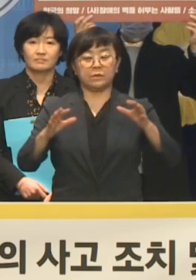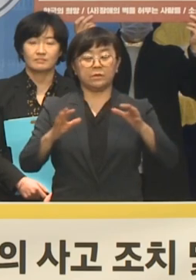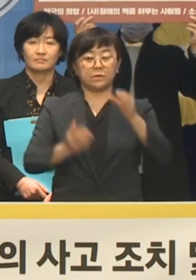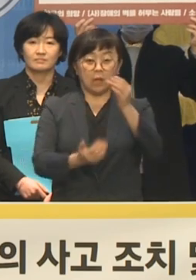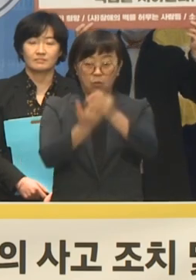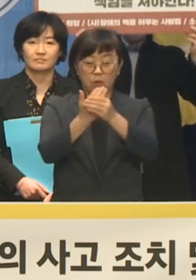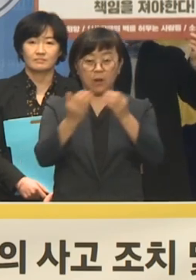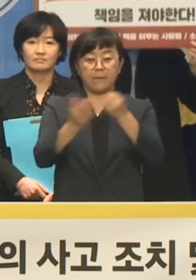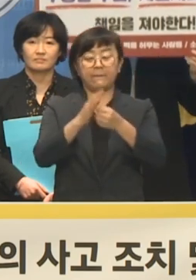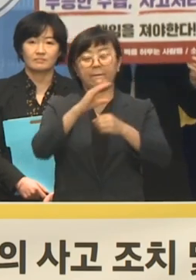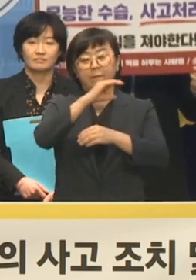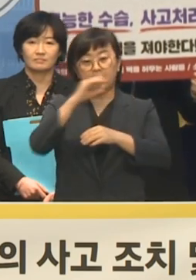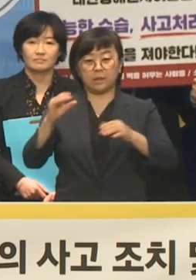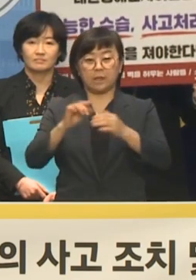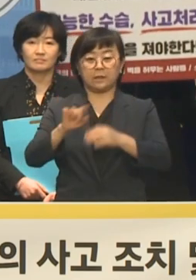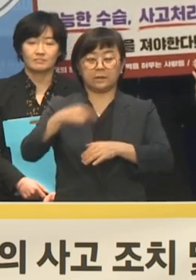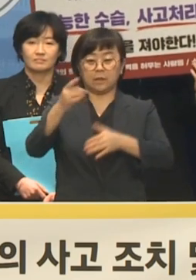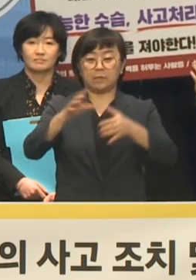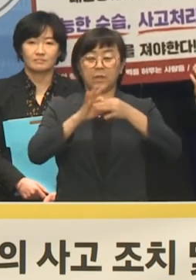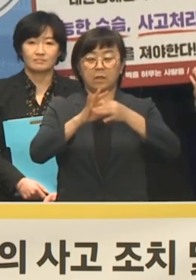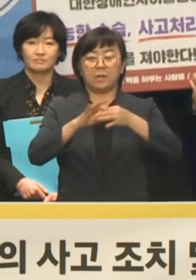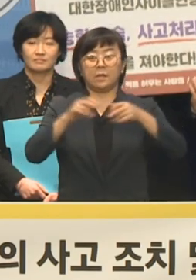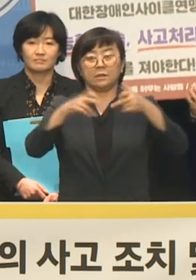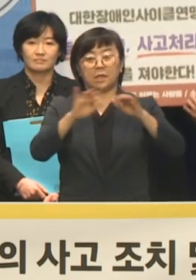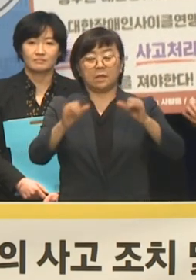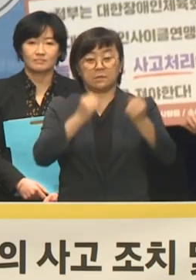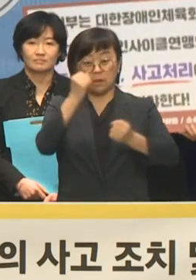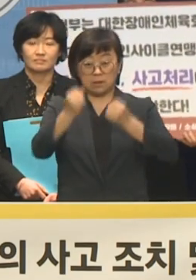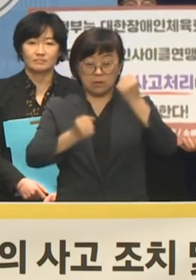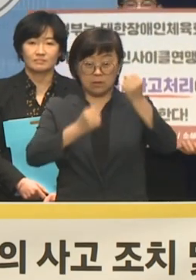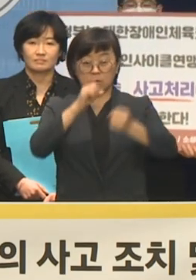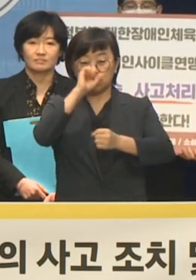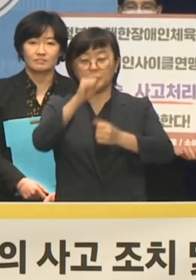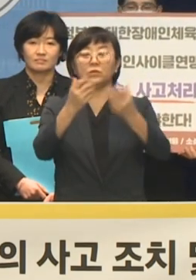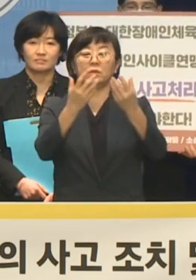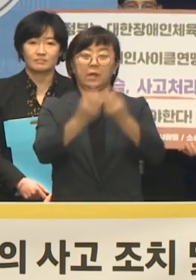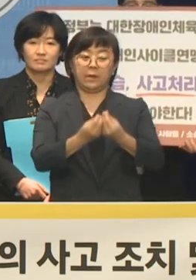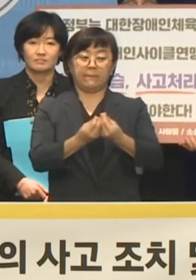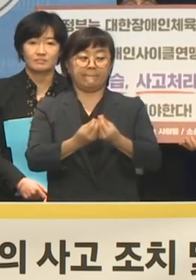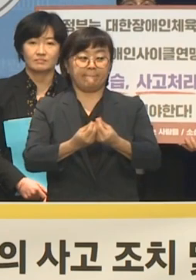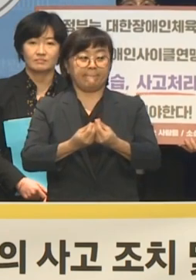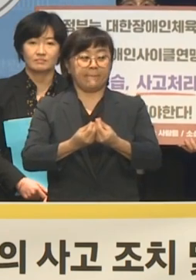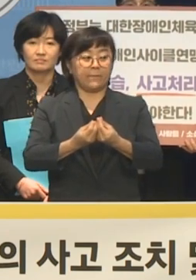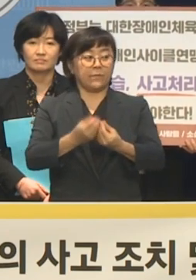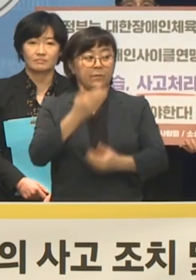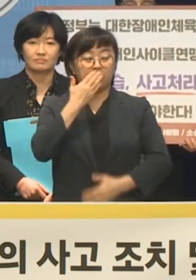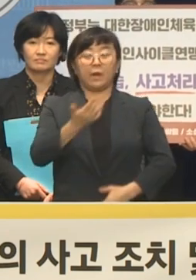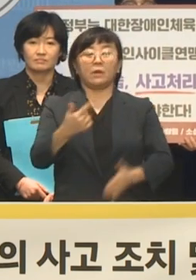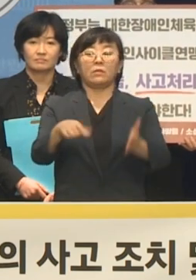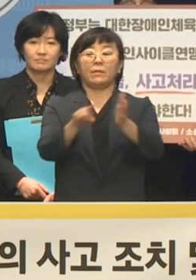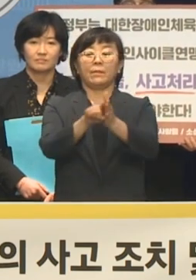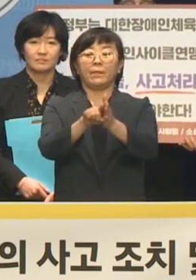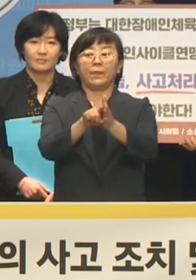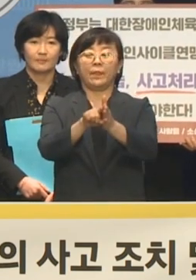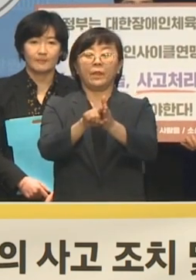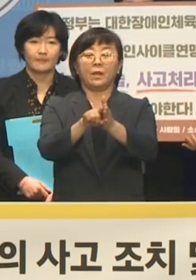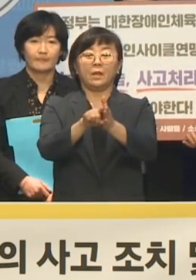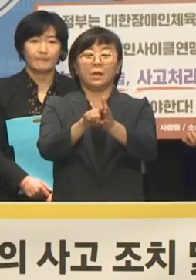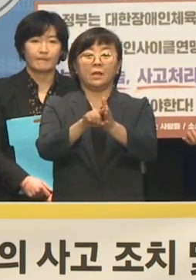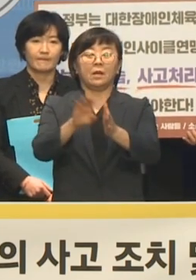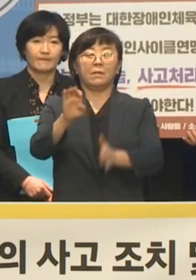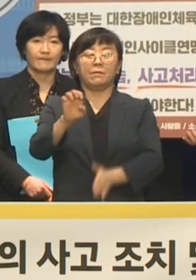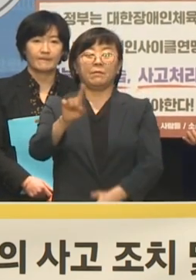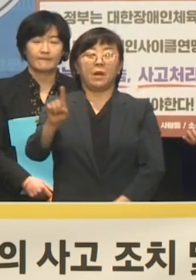조치로 장애인 사이클의 좋은 선례가 될 수 있도록 파일럿의